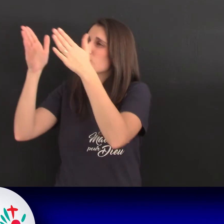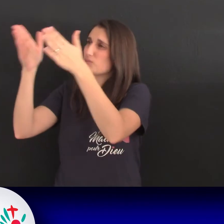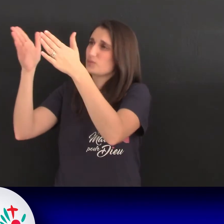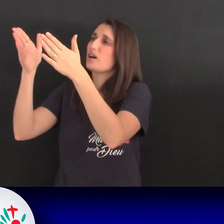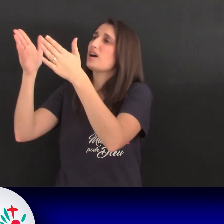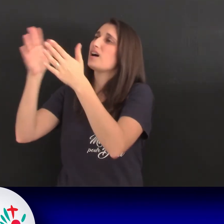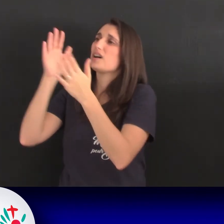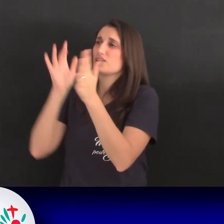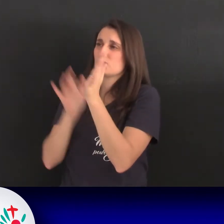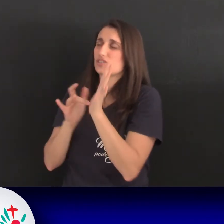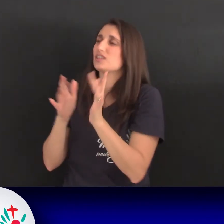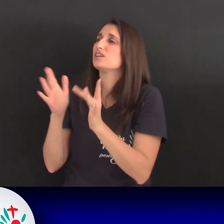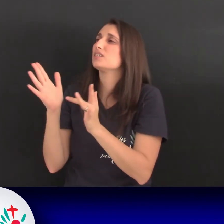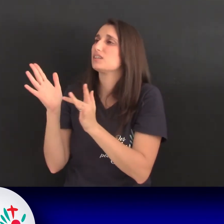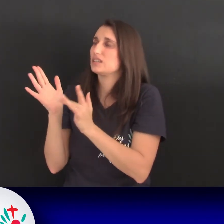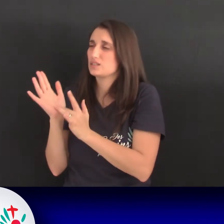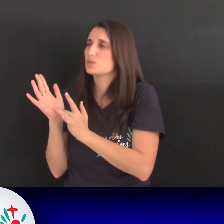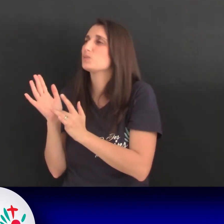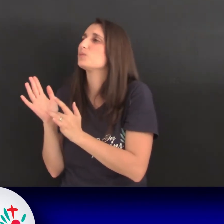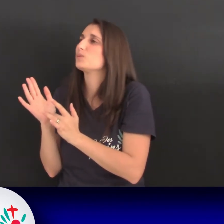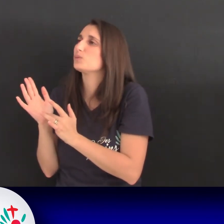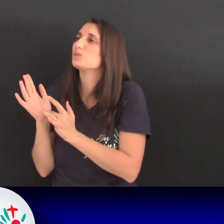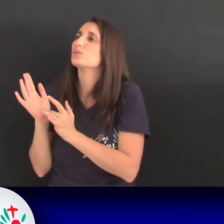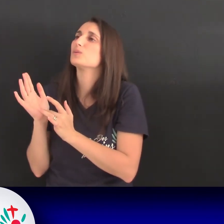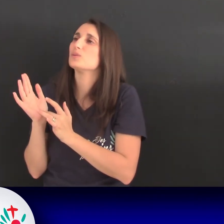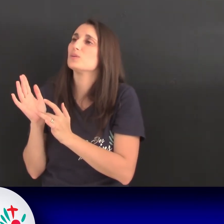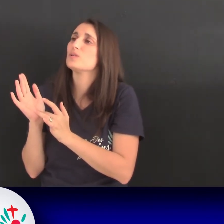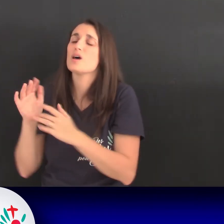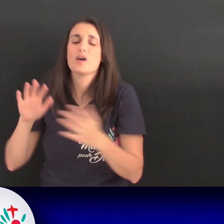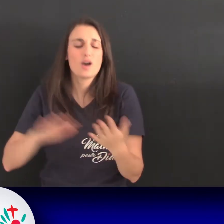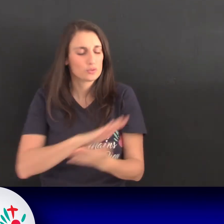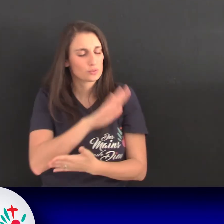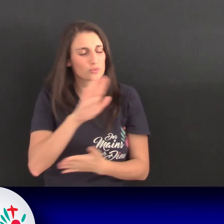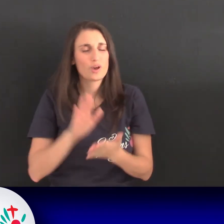Centré sur toi, tout